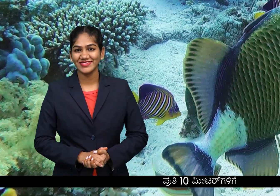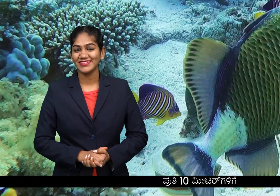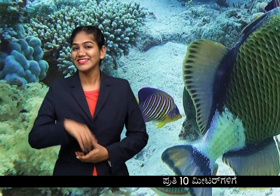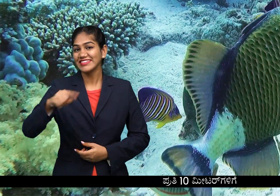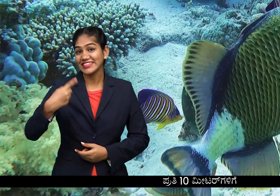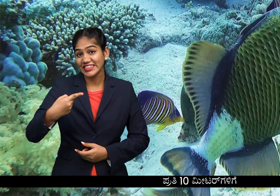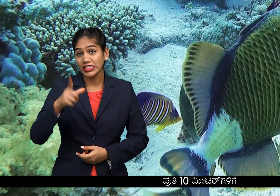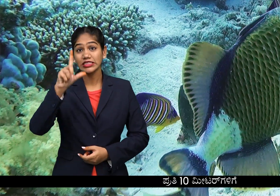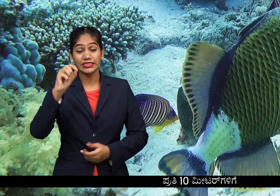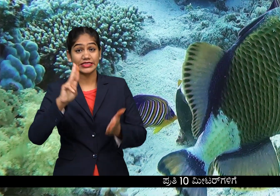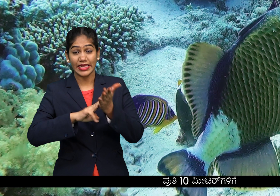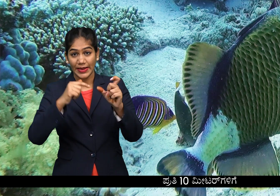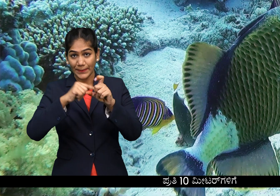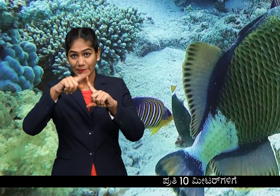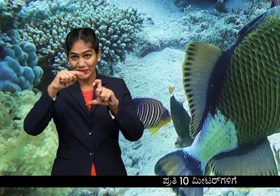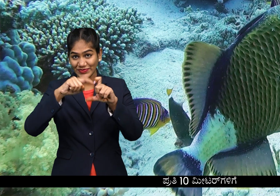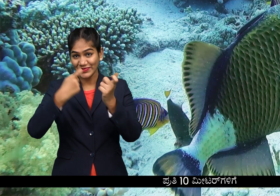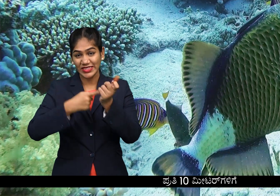ಪ್ರತಿ 10 ಮೀಟರ್ಗಳಿಗೆ